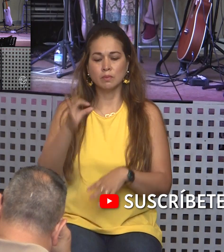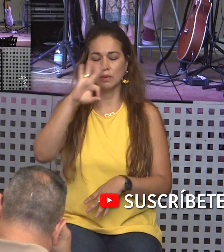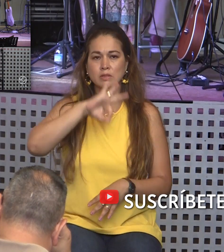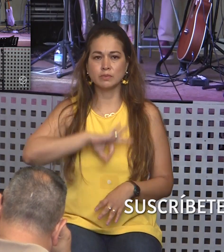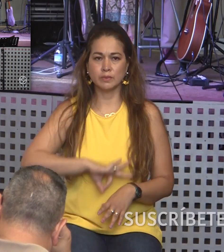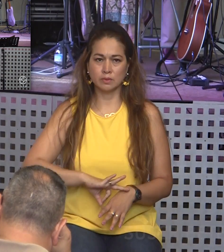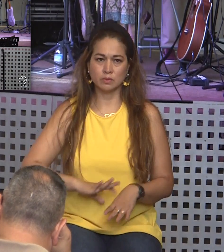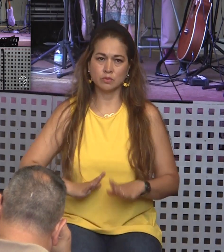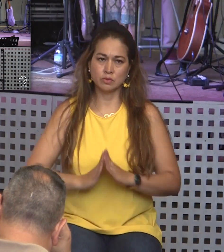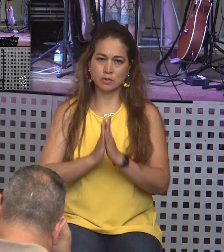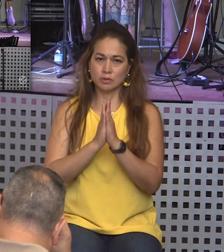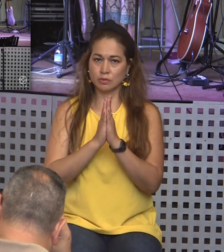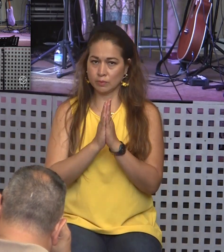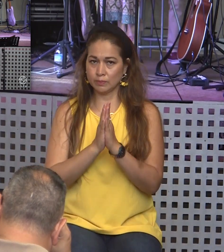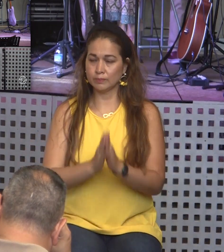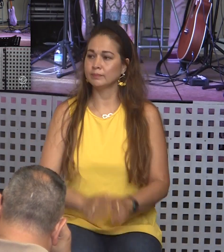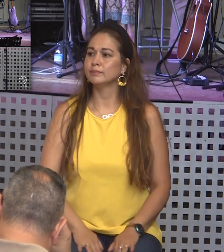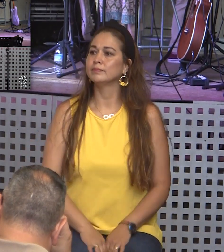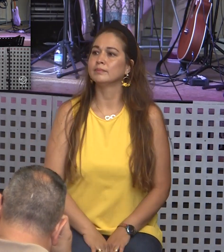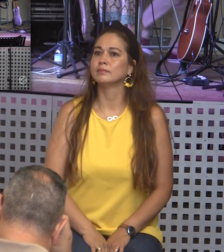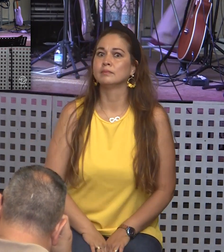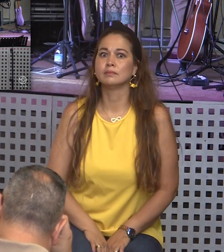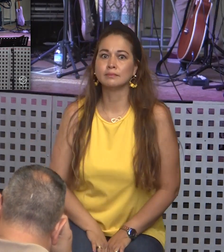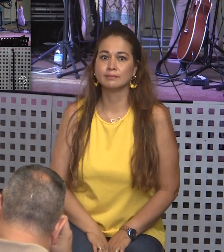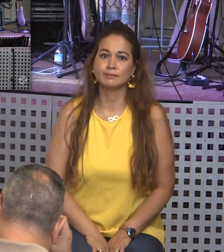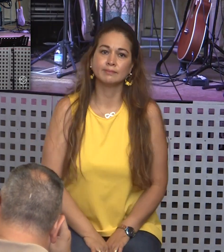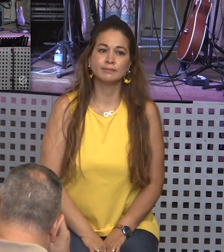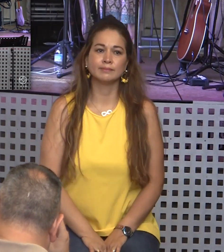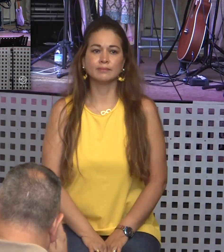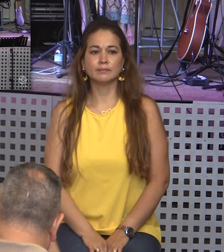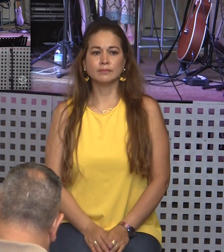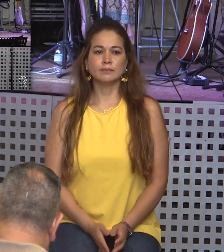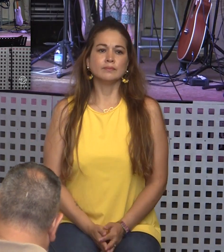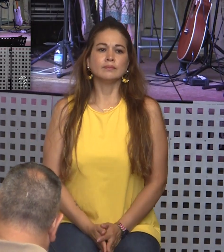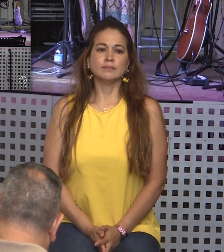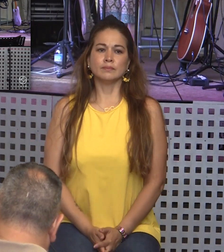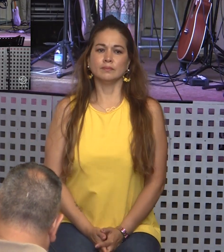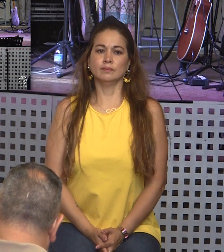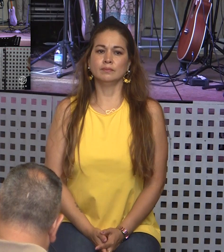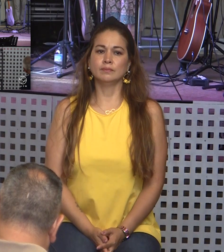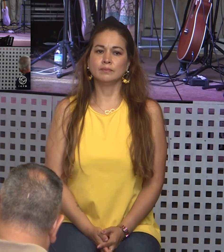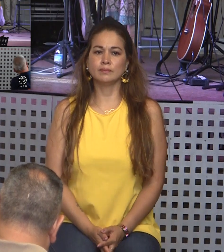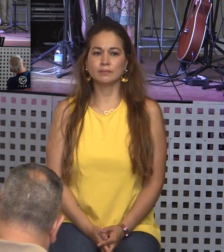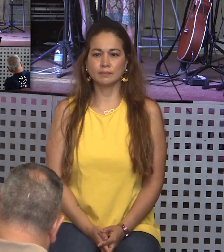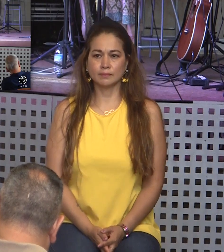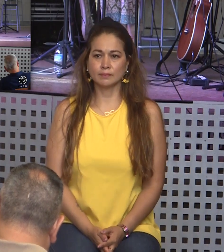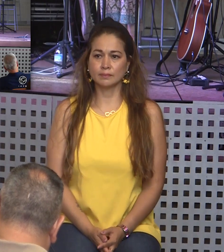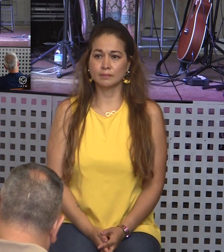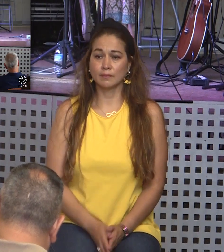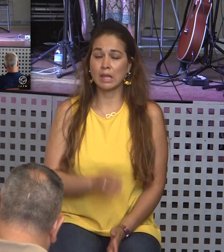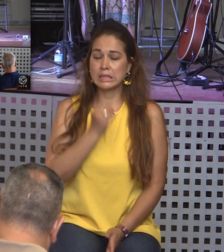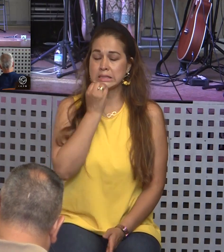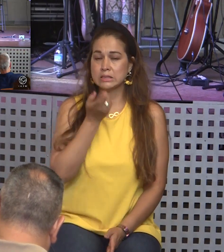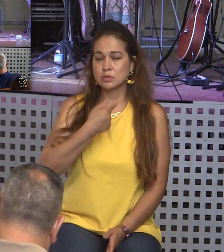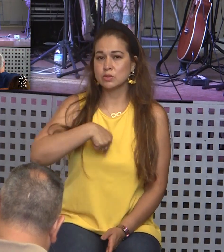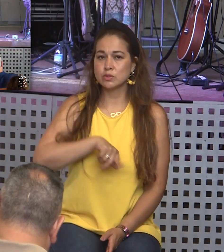Cuanto más conscientes seamos que vivimos en la era del Espíritu Santo,